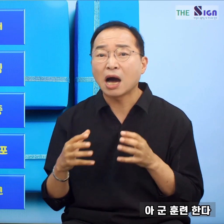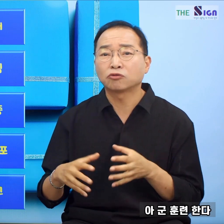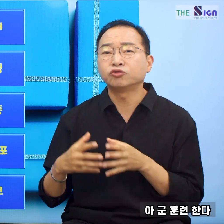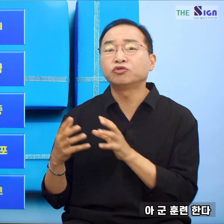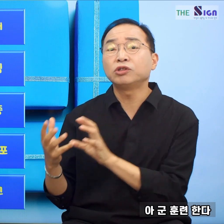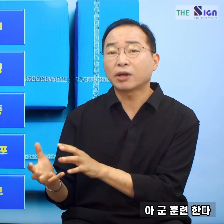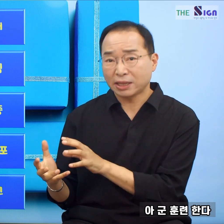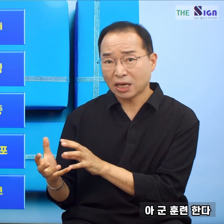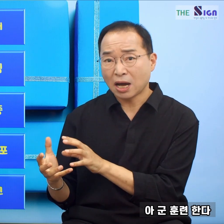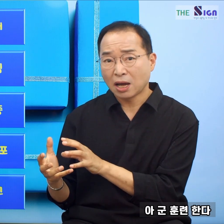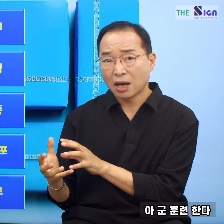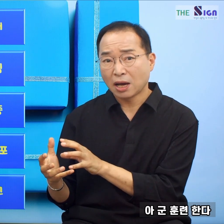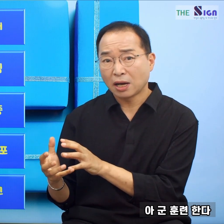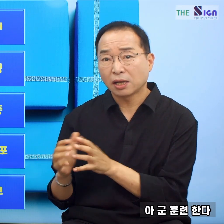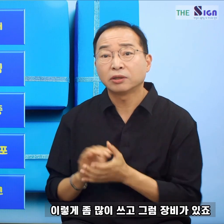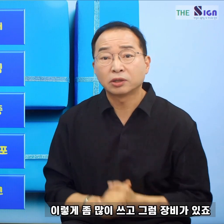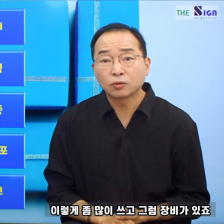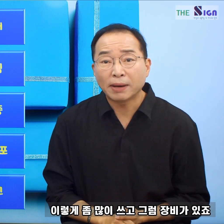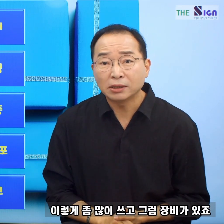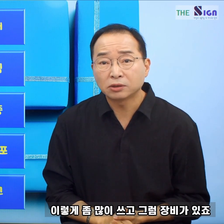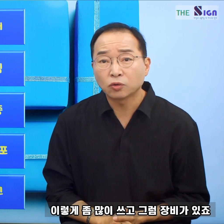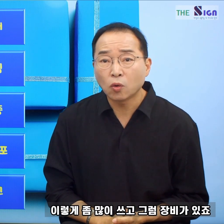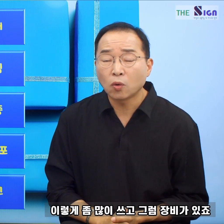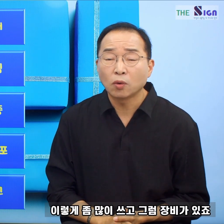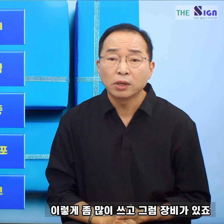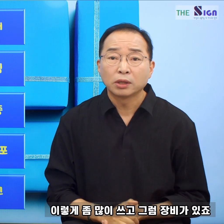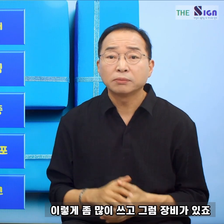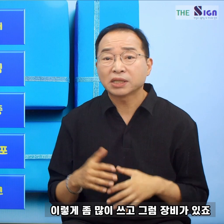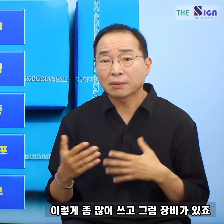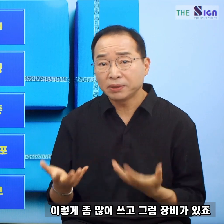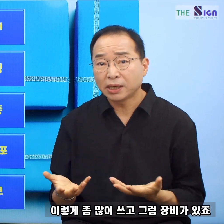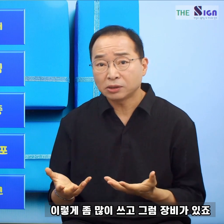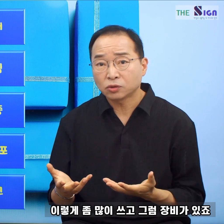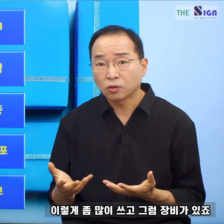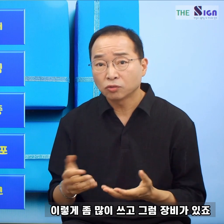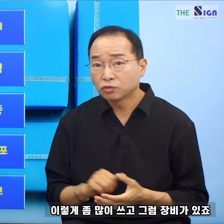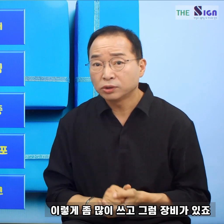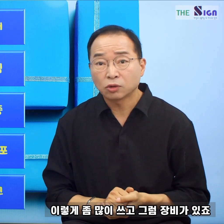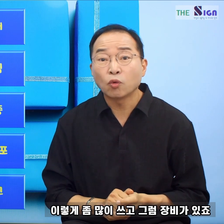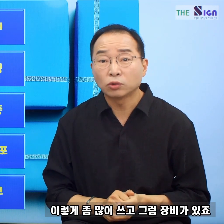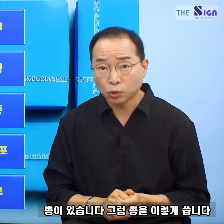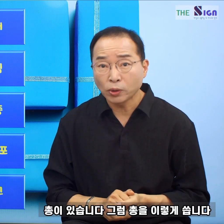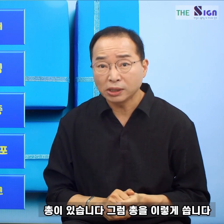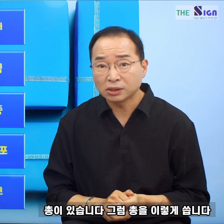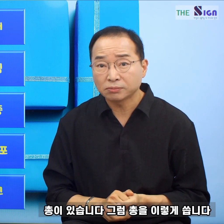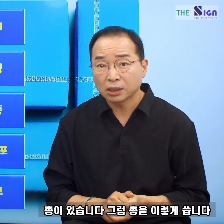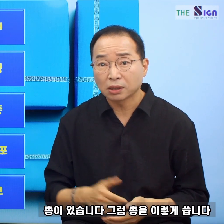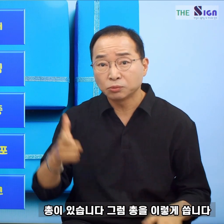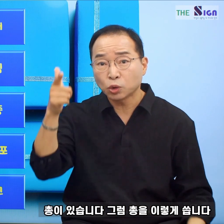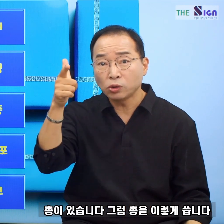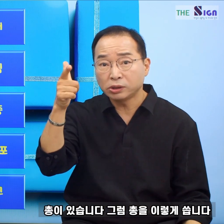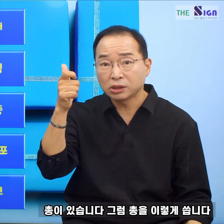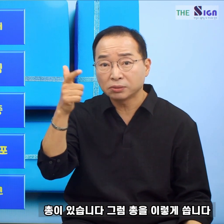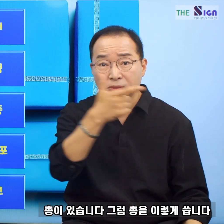군 훈련한다 이렇게 좀 많이 쓰고, 그럼 장비가 있죠. 군 이제 총이 있습니다. 그럼 총을 이렇게 씁니다.